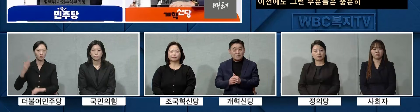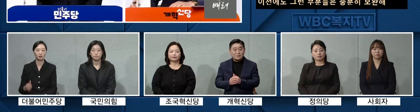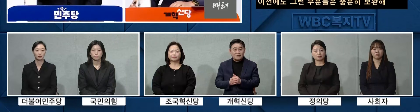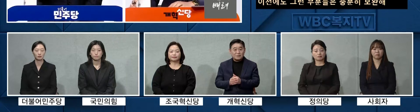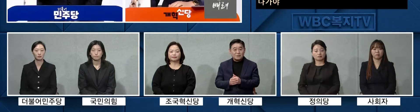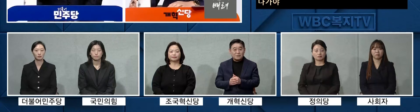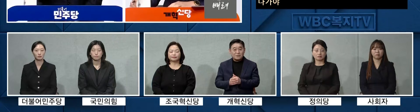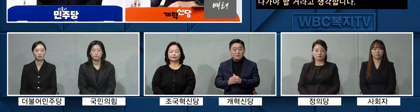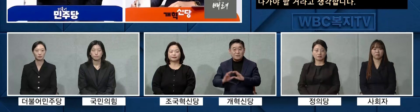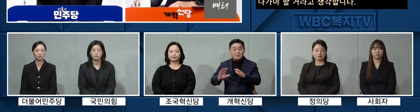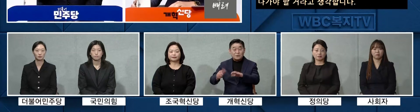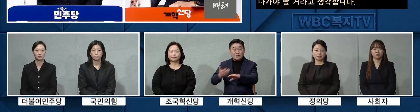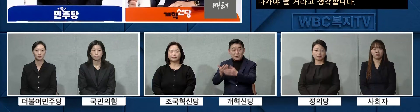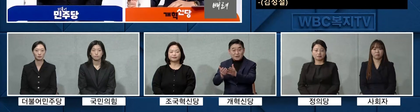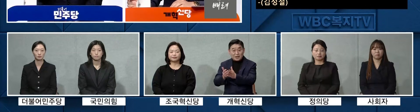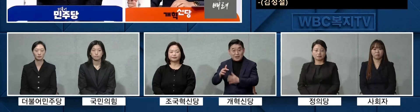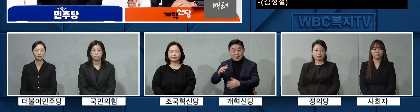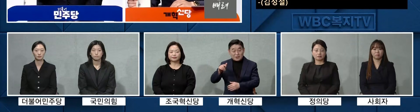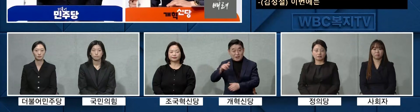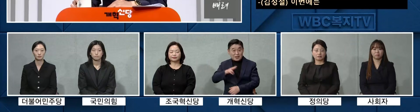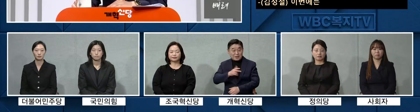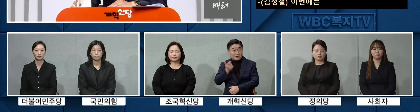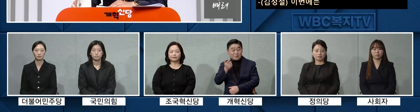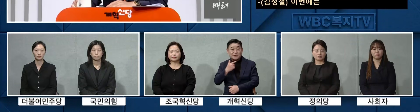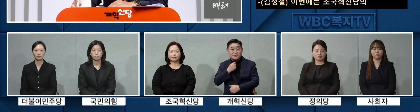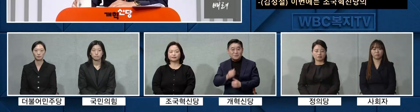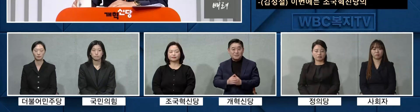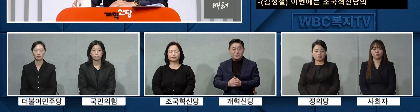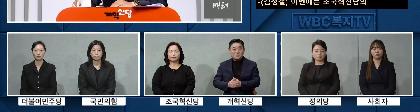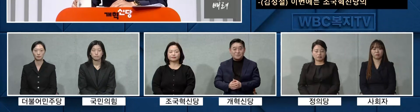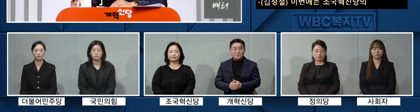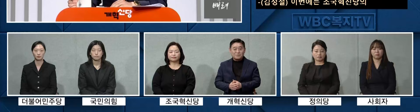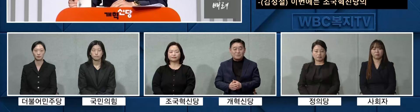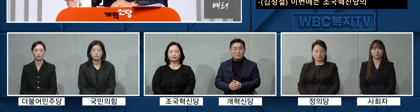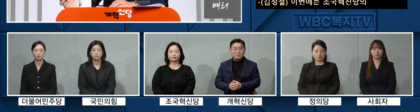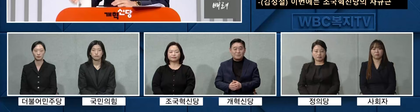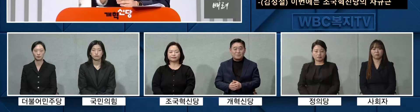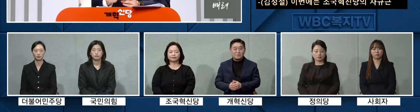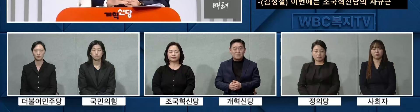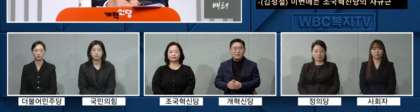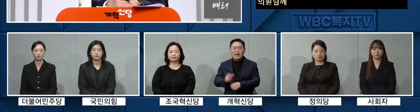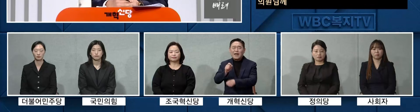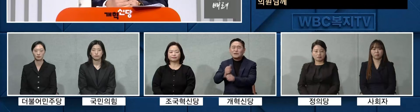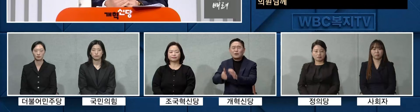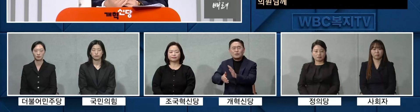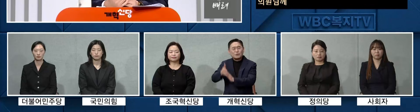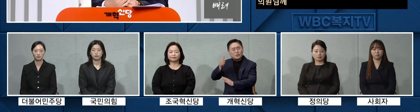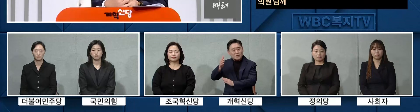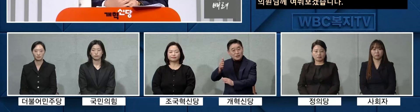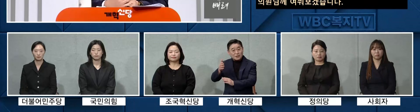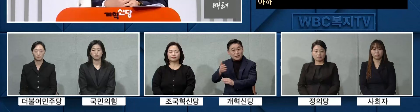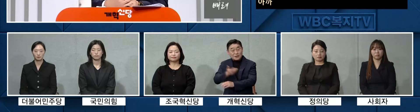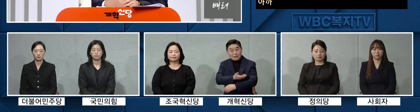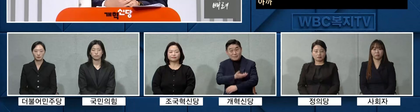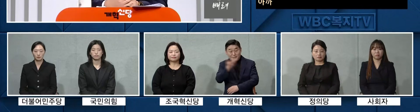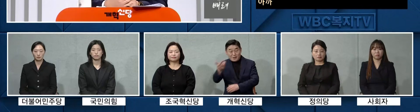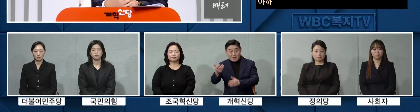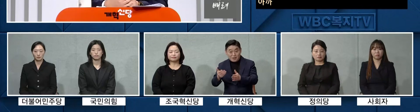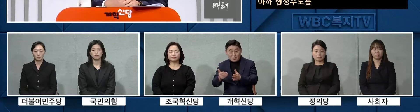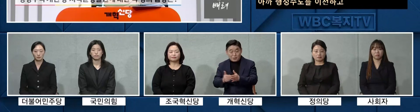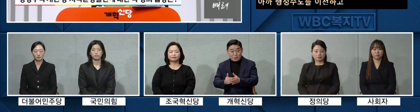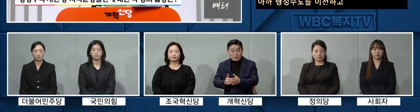그 조국혁신당의 차규균 의원님께 좀 여쭤보겠습니다. 아까 이제 행정수도를